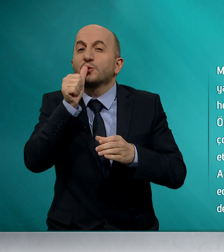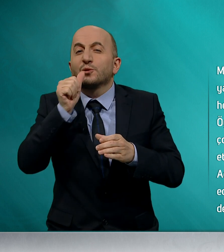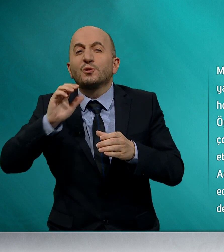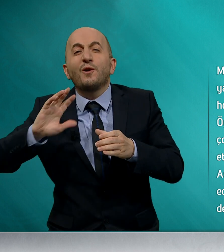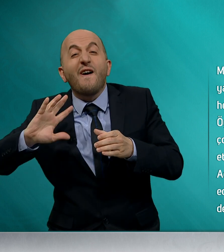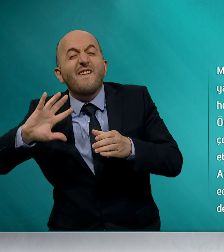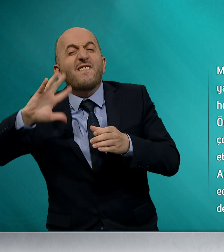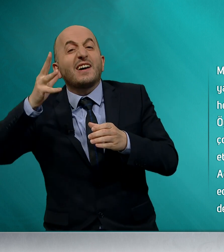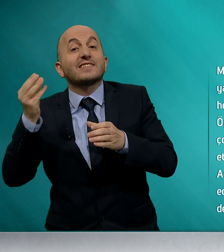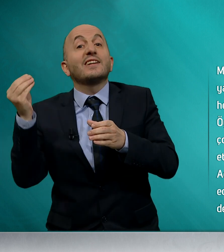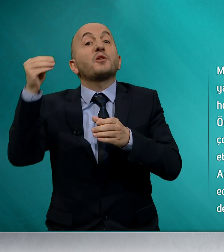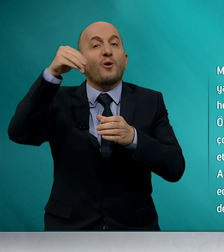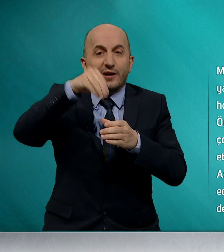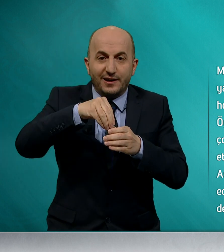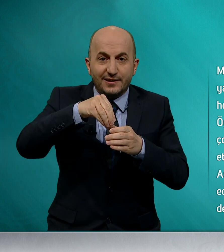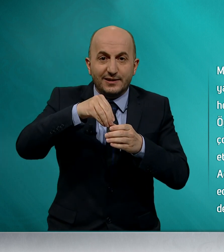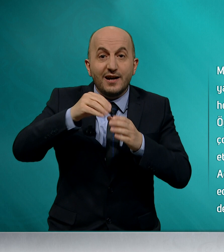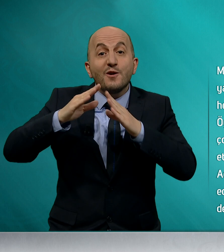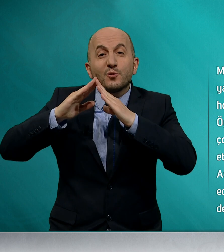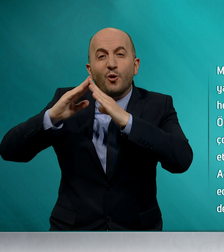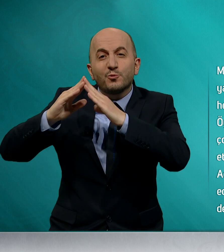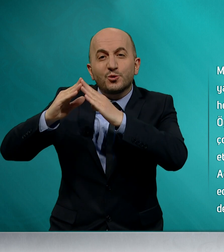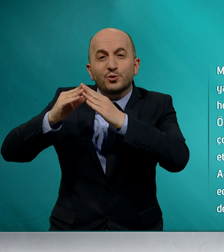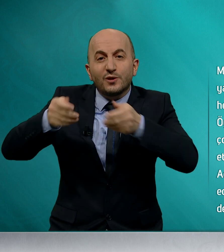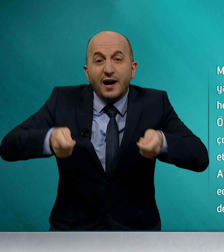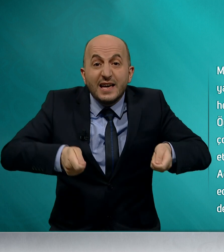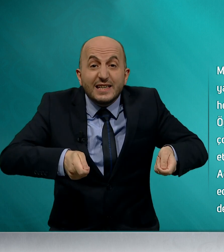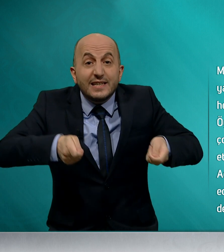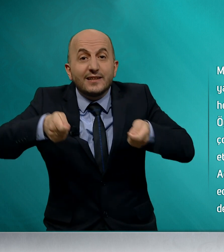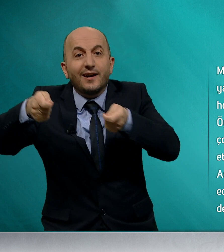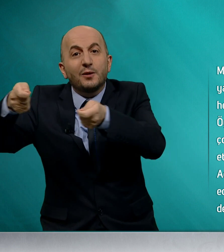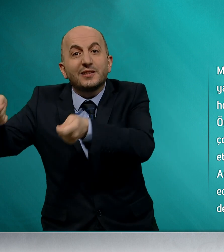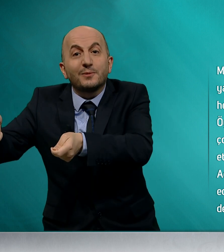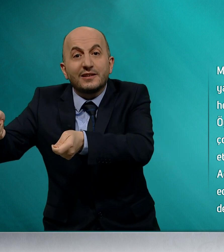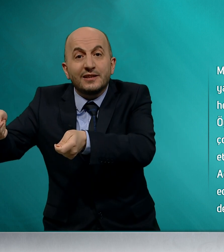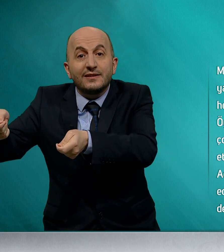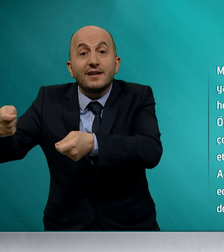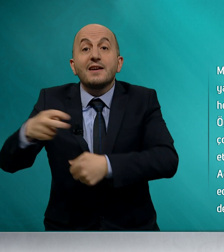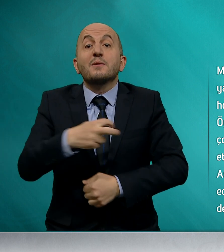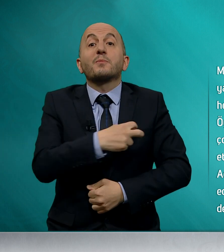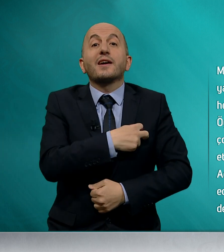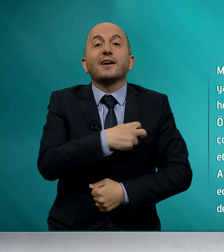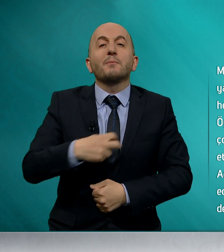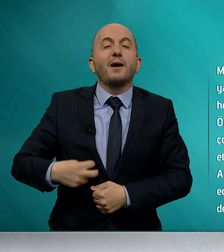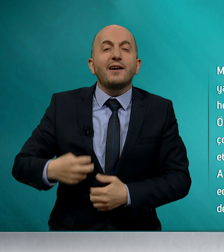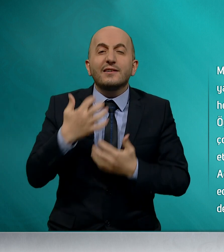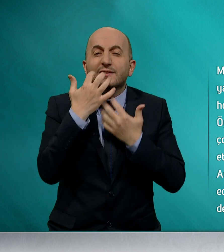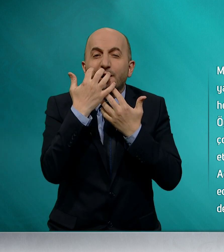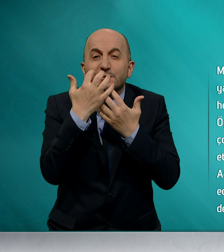suyunu fazla koyarak komşusuna ikram etmenin Peygamber